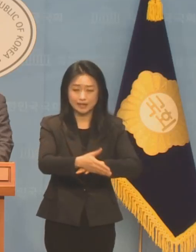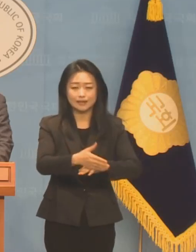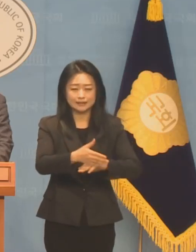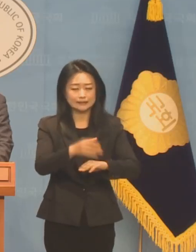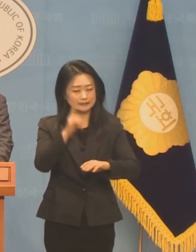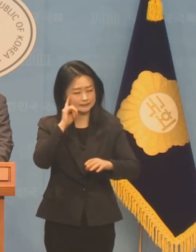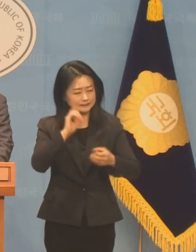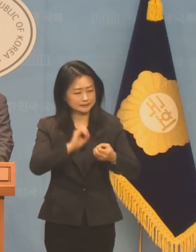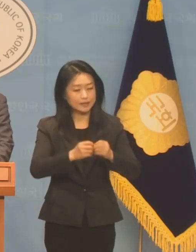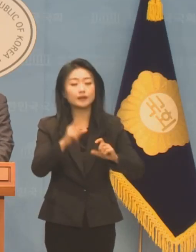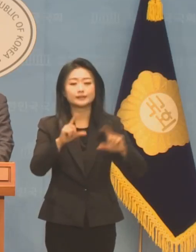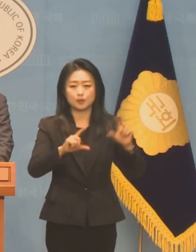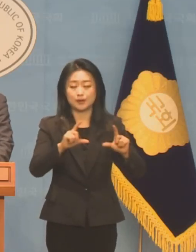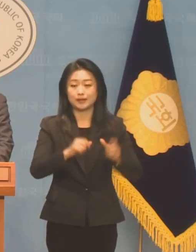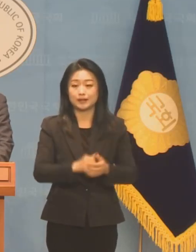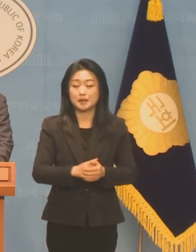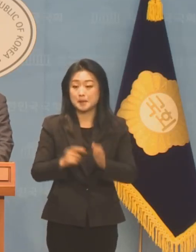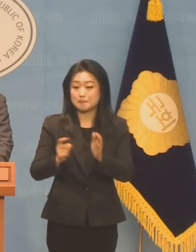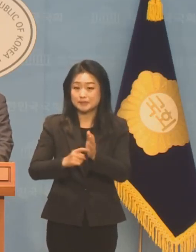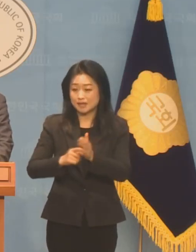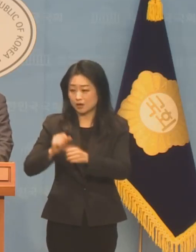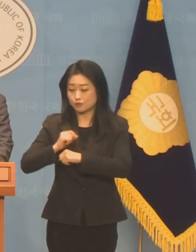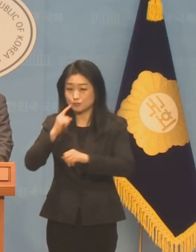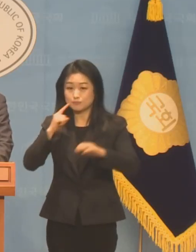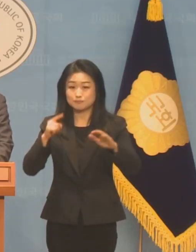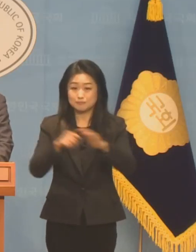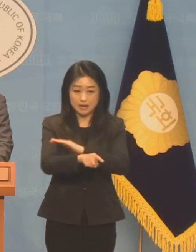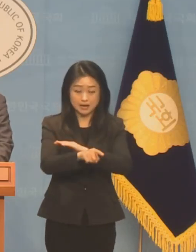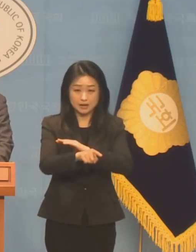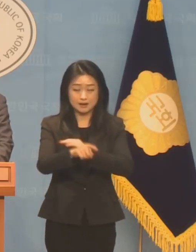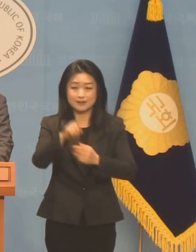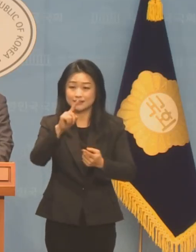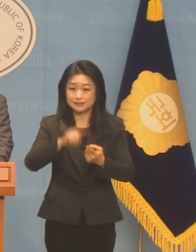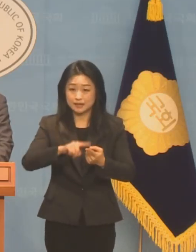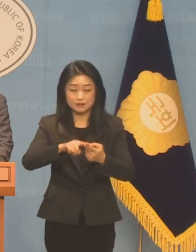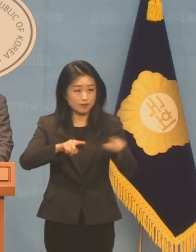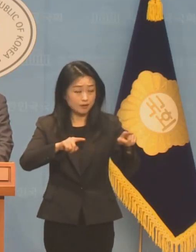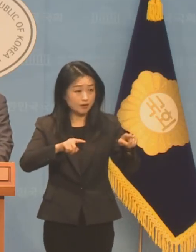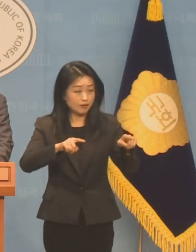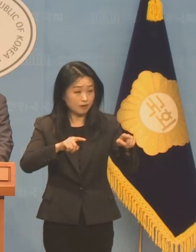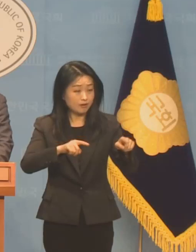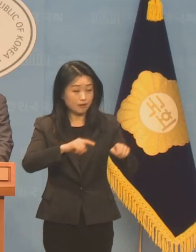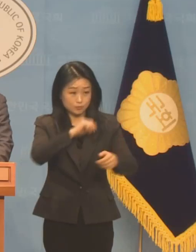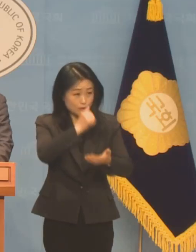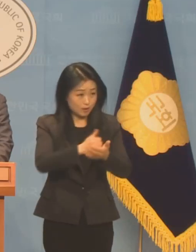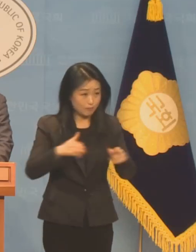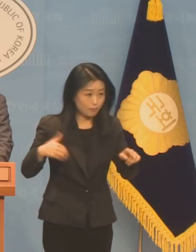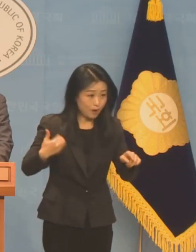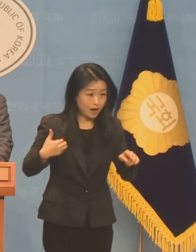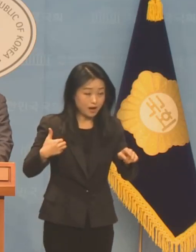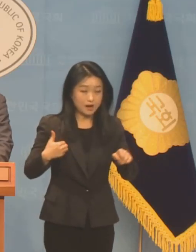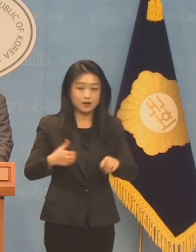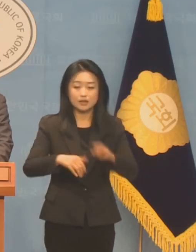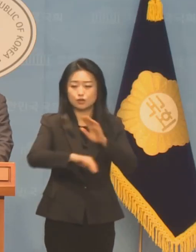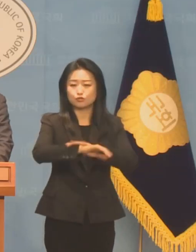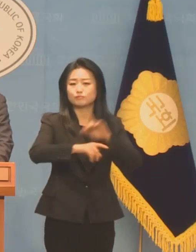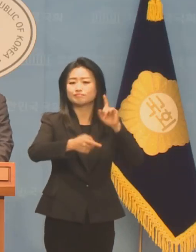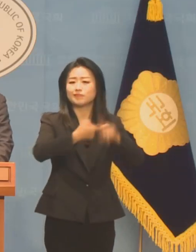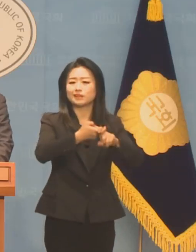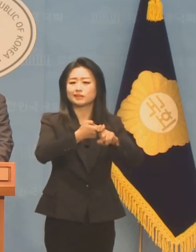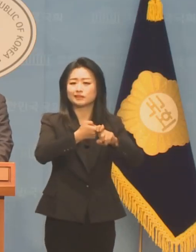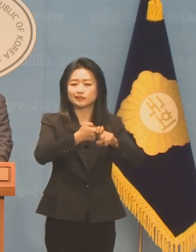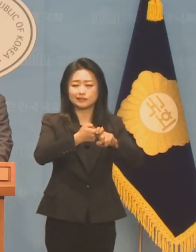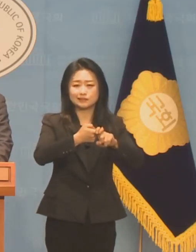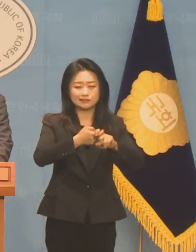술책입니다. 비상계엄이 불가능한 현실조차 인지하지 못한 채 구구적 망상에 빠져 돌이킬